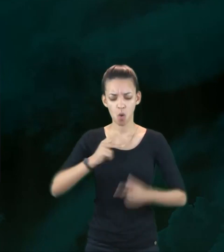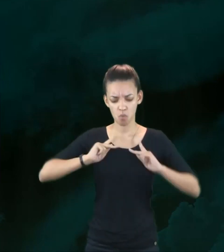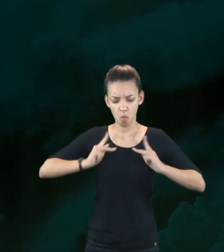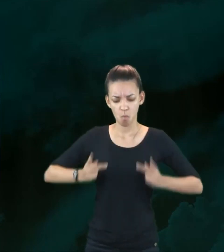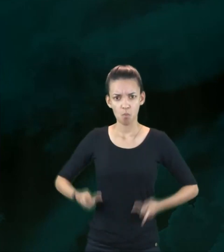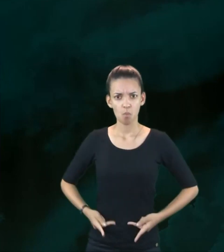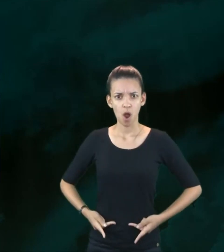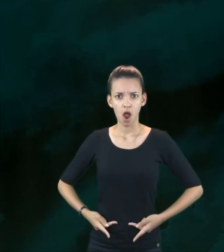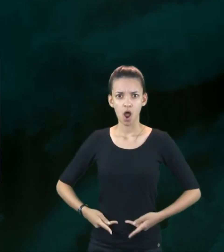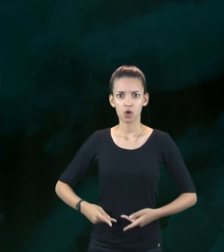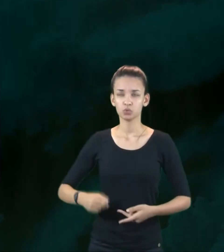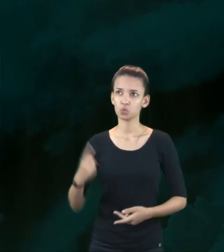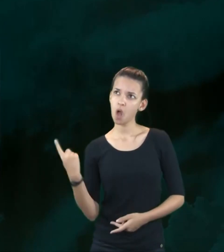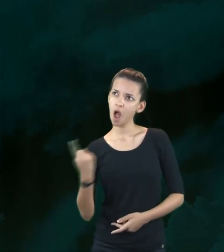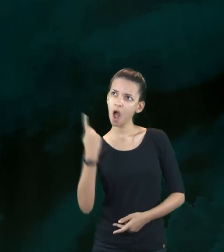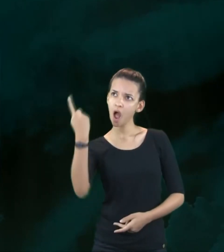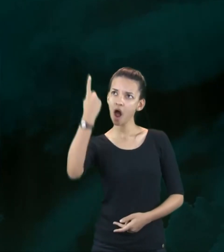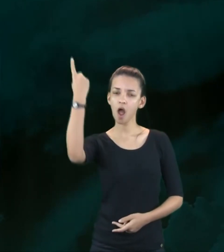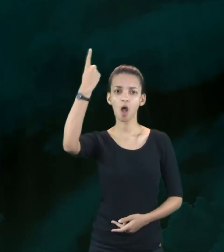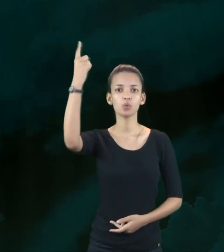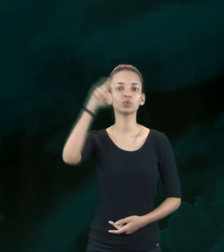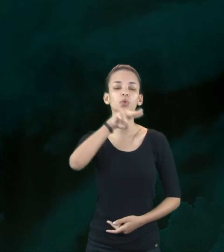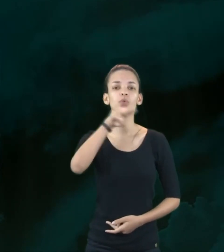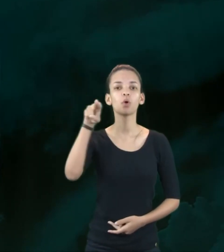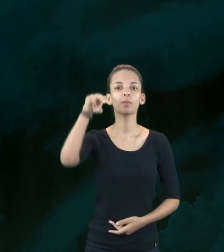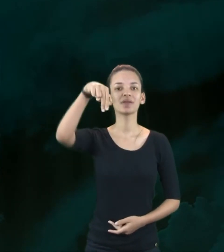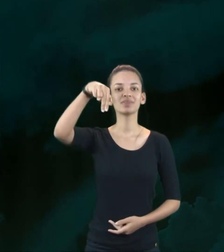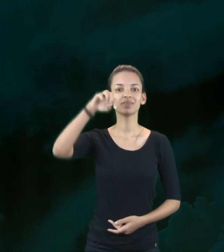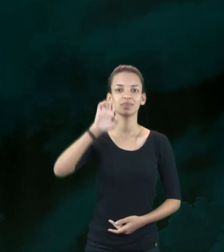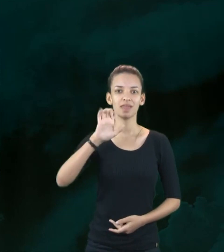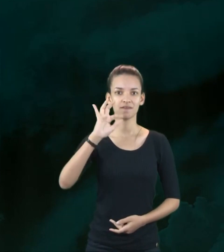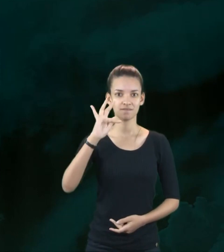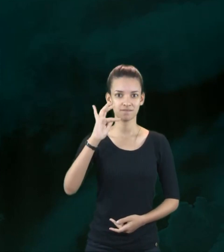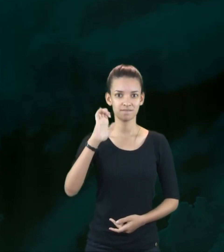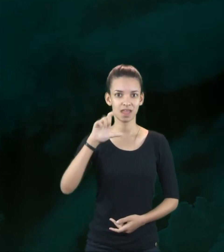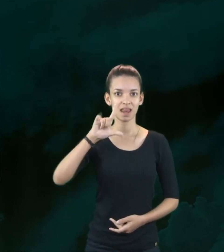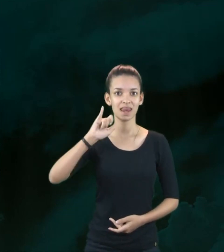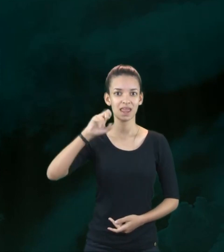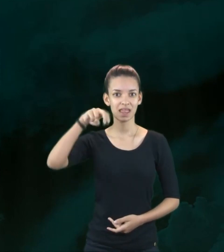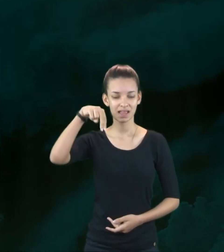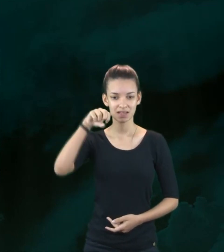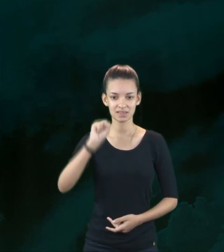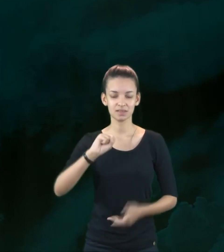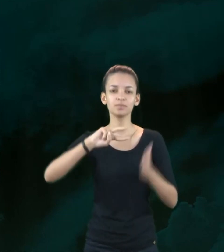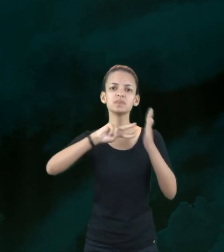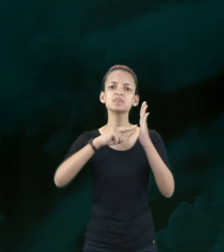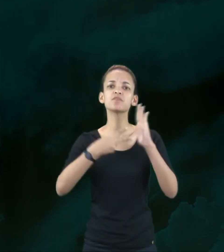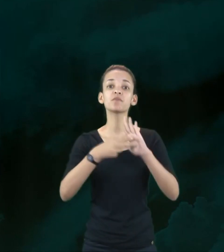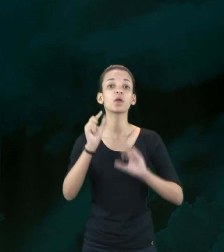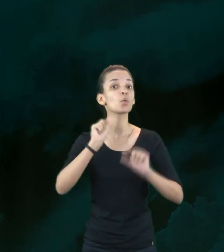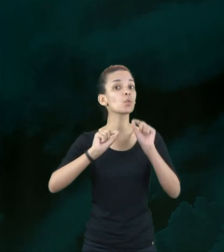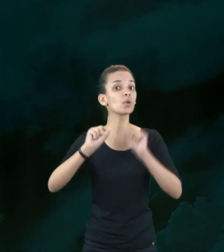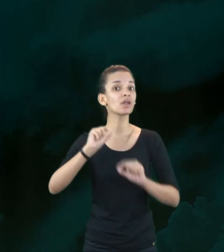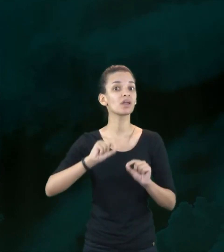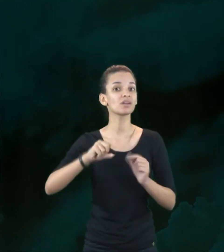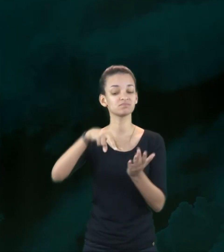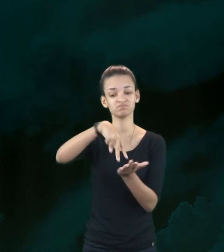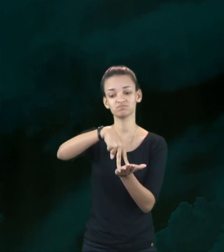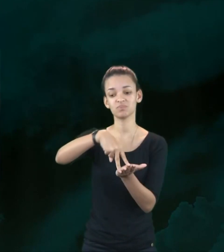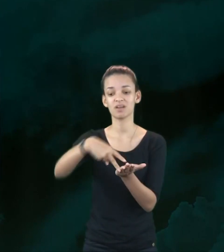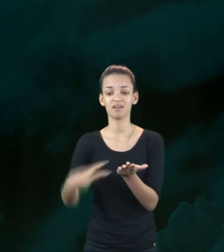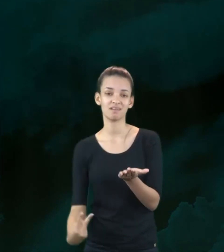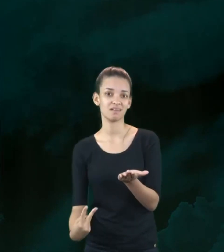é nefelins. Nefelins significa o quê? Caídos,